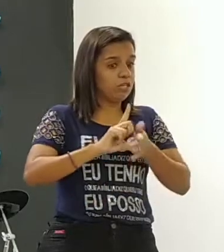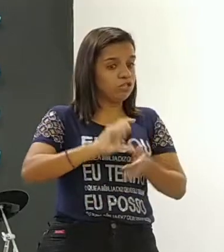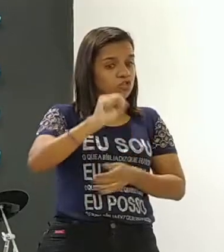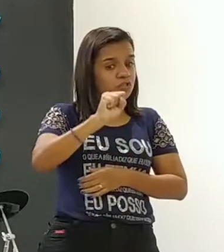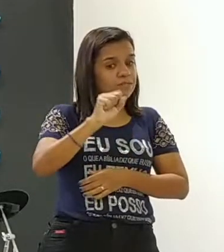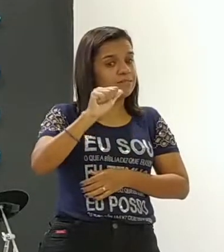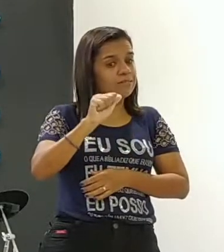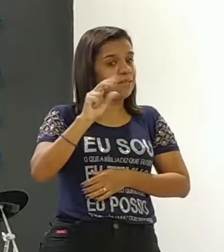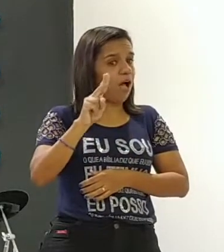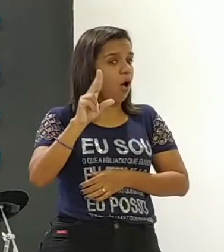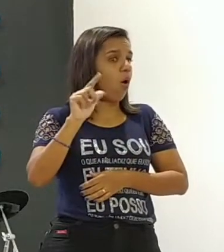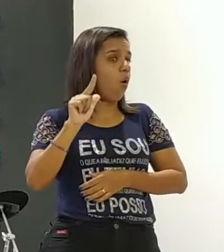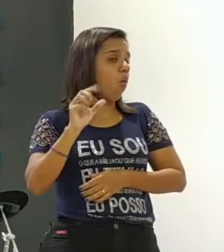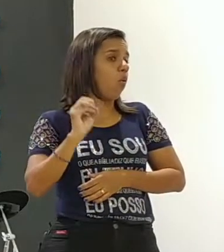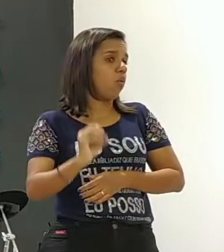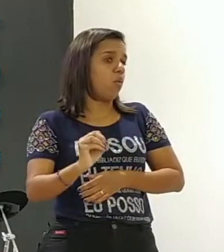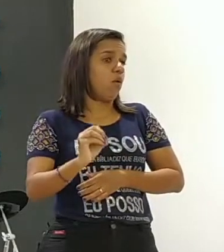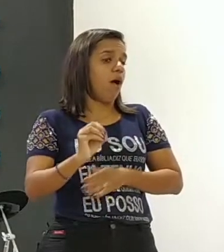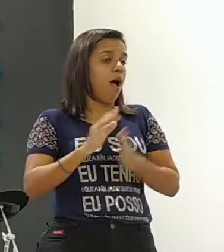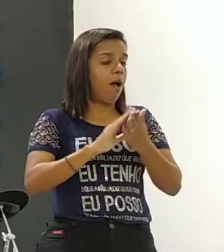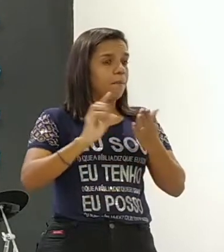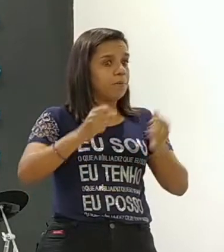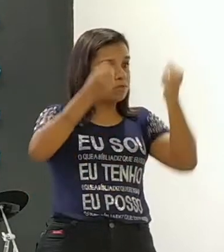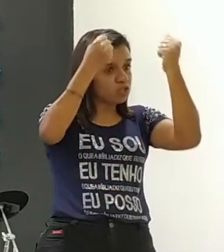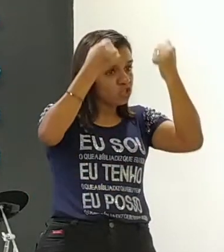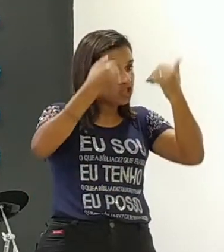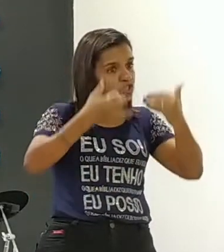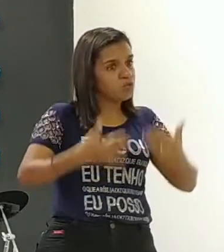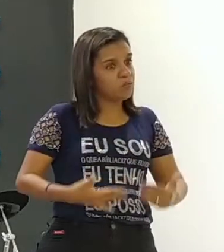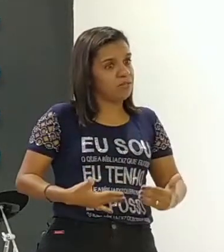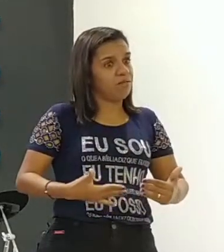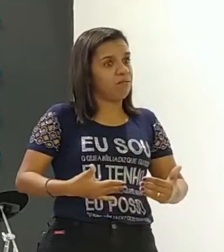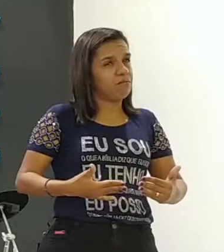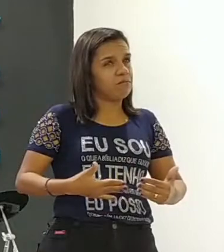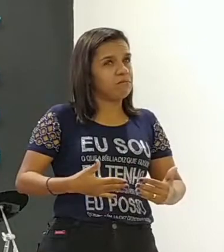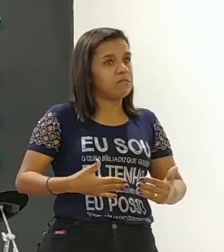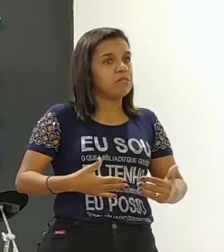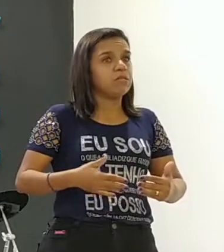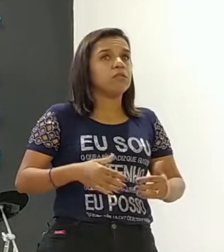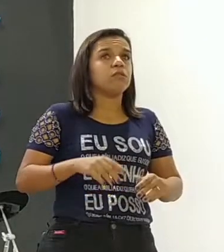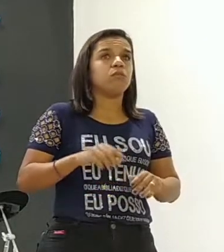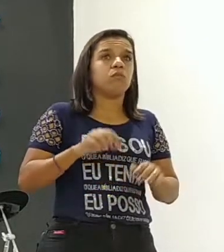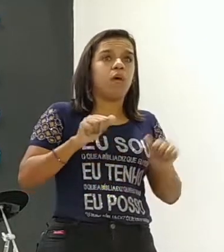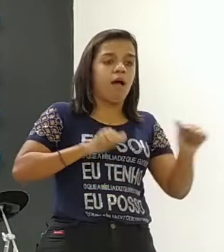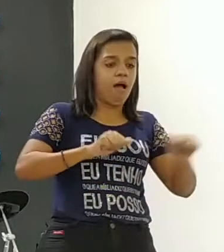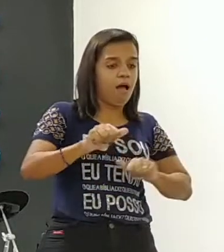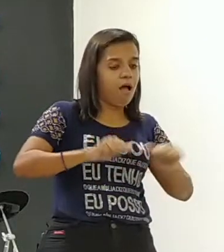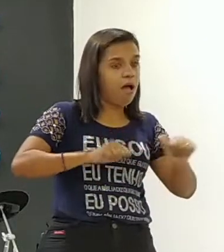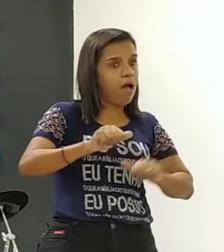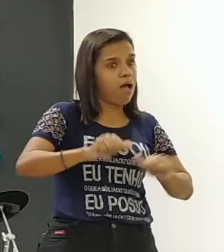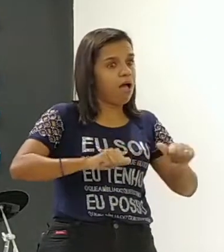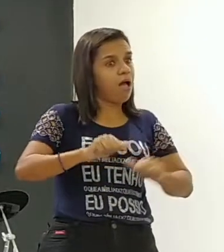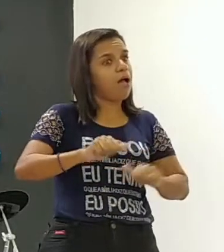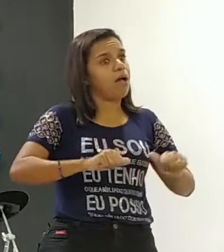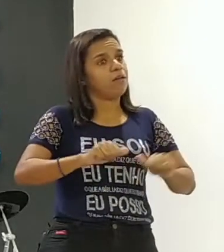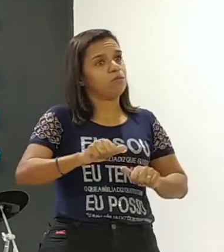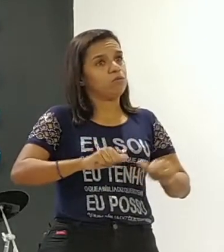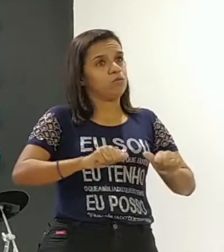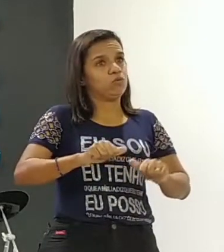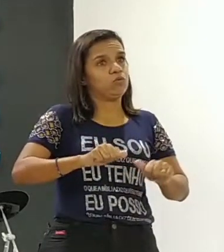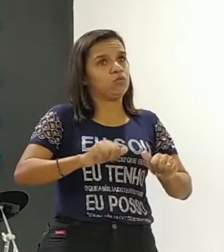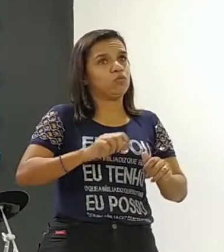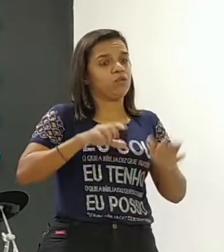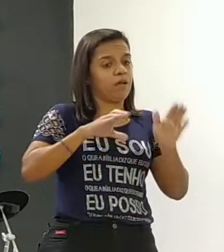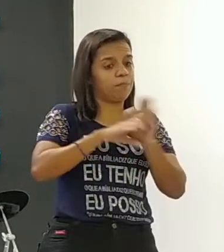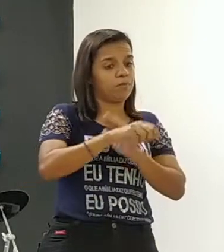quando Deus chama ele, a Bíblia fala em Atos, se eu não me engano, capítulo 10, versículo 9,